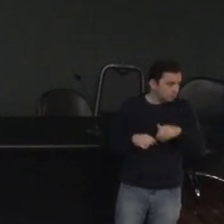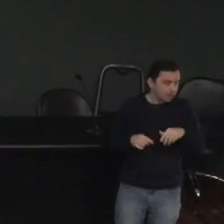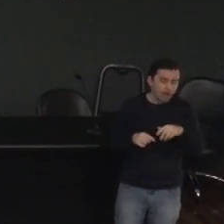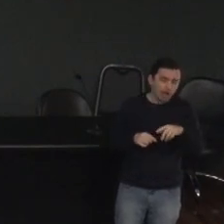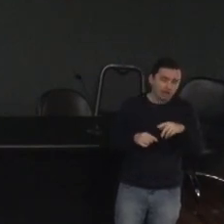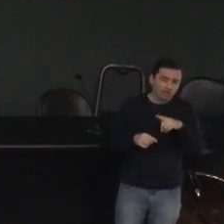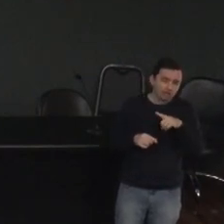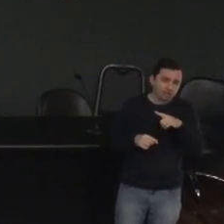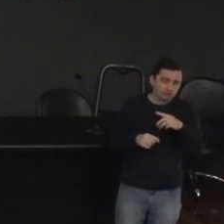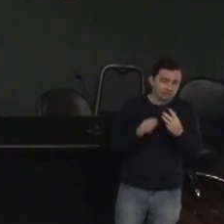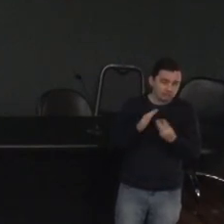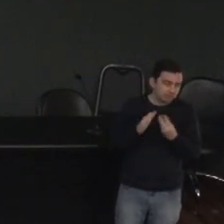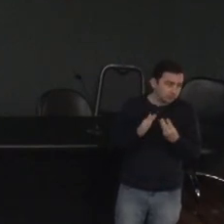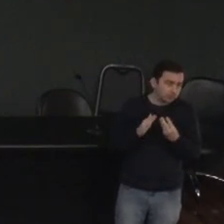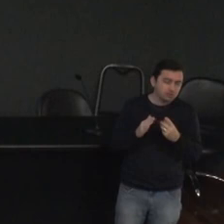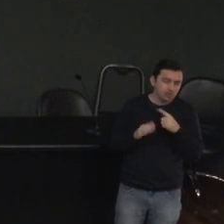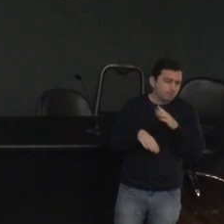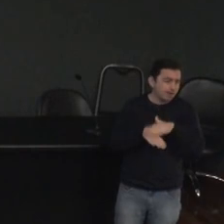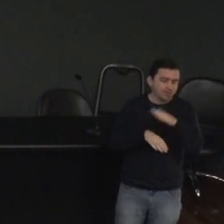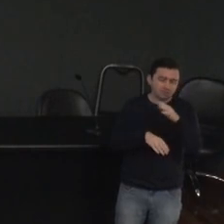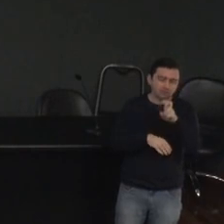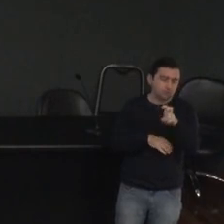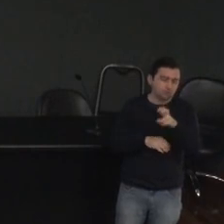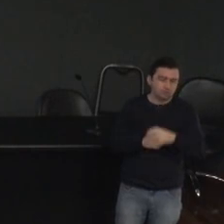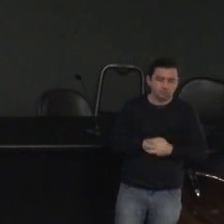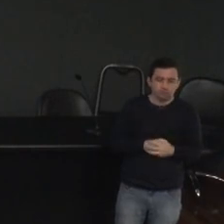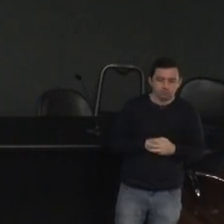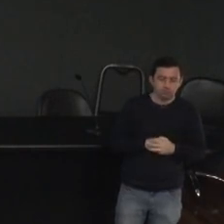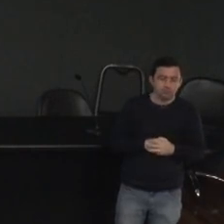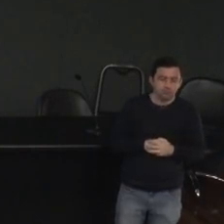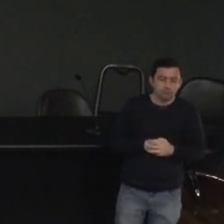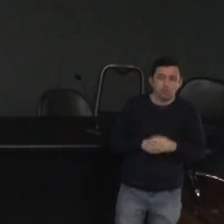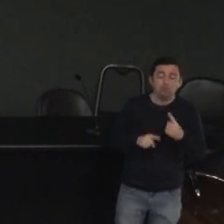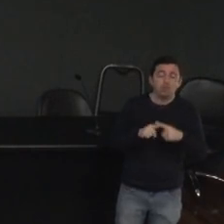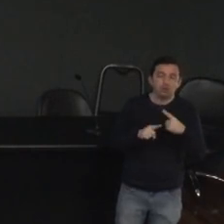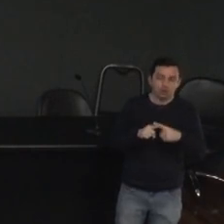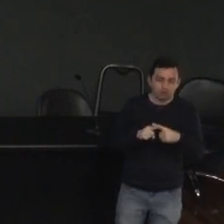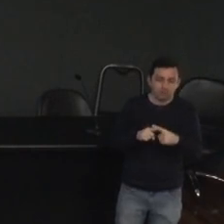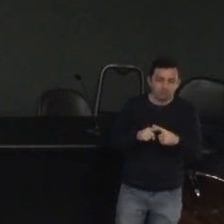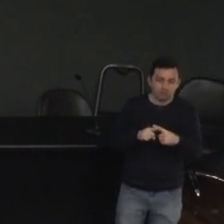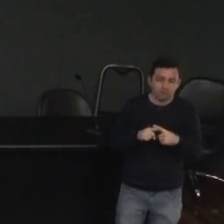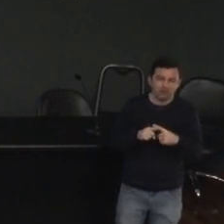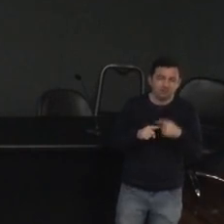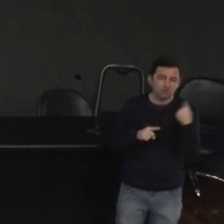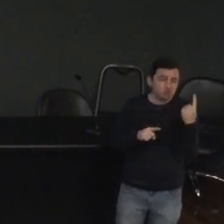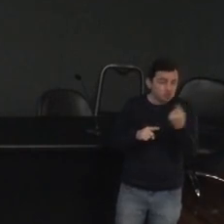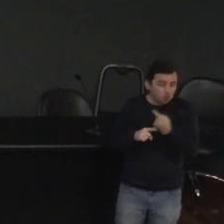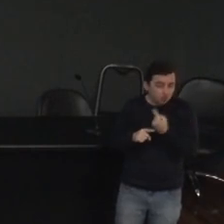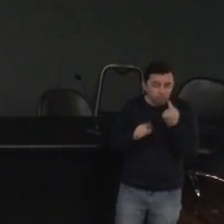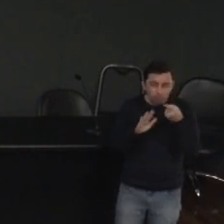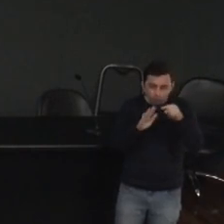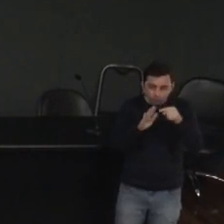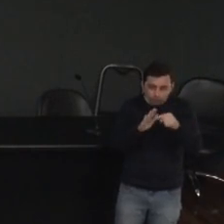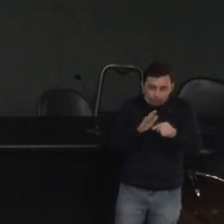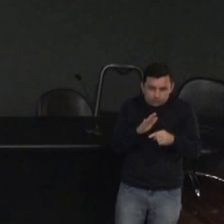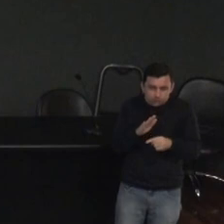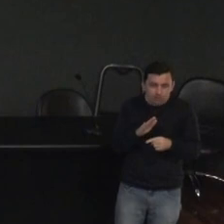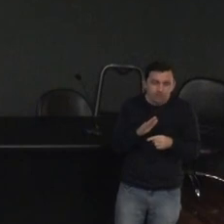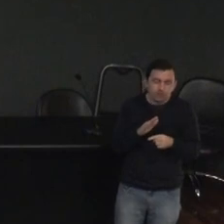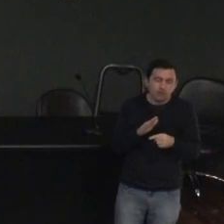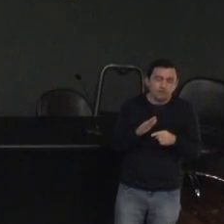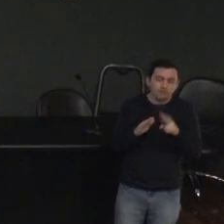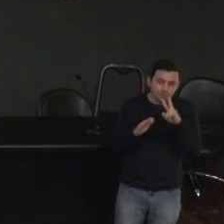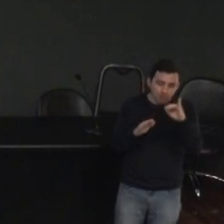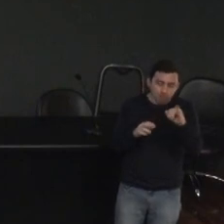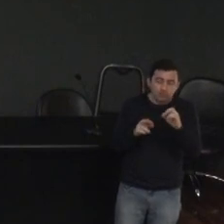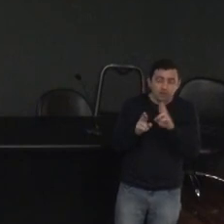com certeza vai ter muito mais que cinco né porque porque a gente vai de forma mais profunda na no